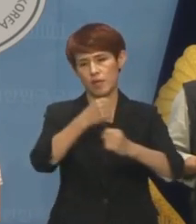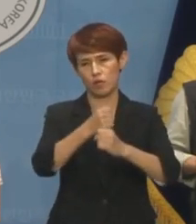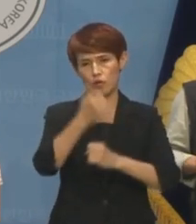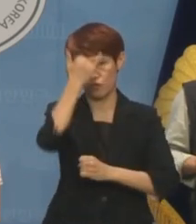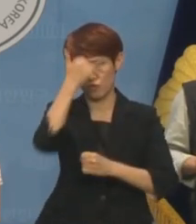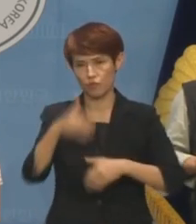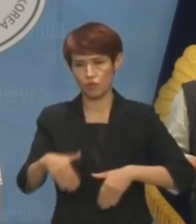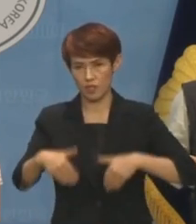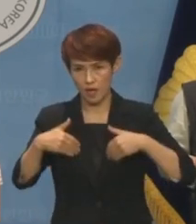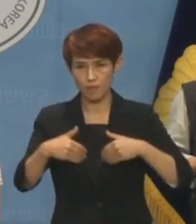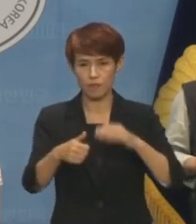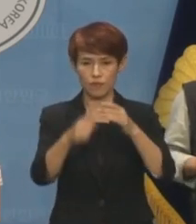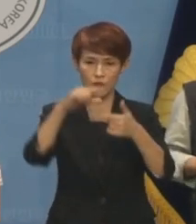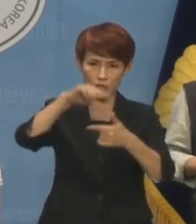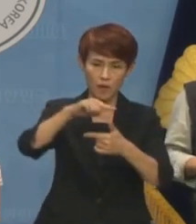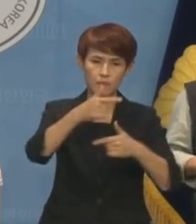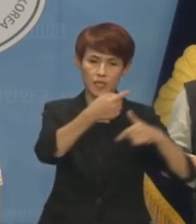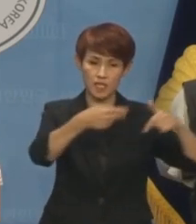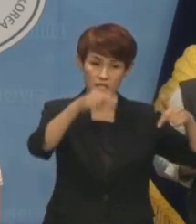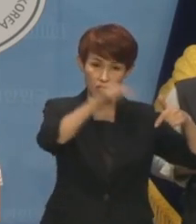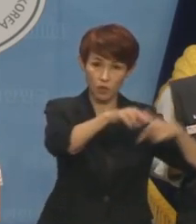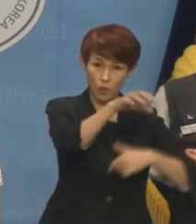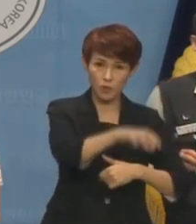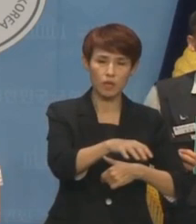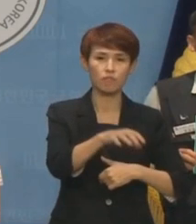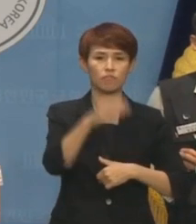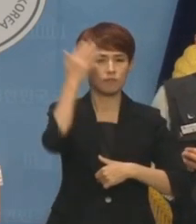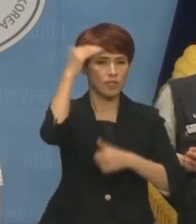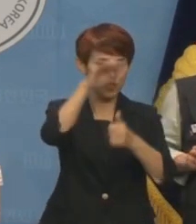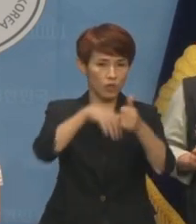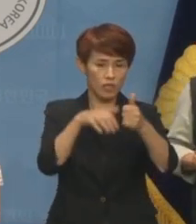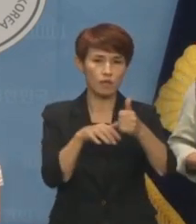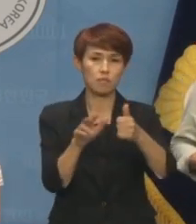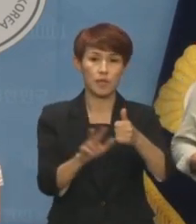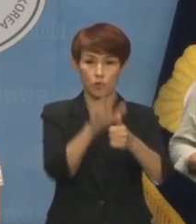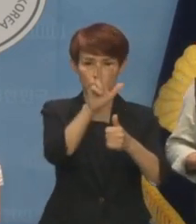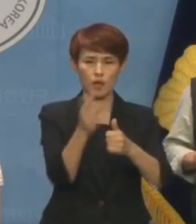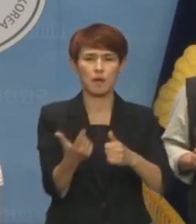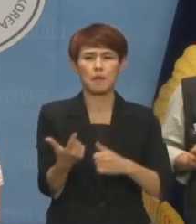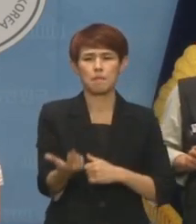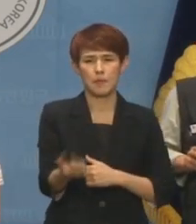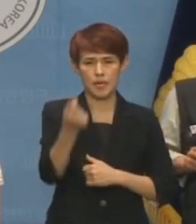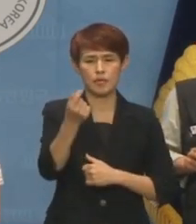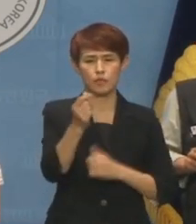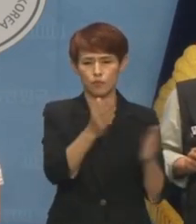경남, 인천 지역의 석탄화력 발전소에 조속히 설치해서 대책을 마련해야 합니다.